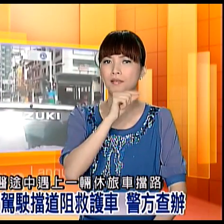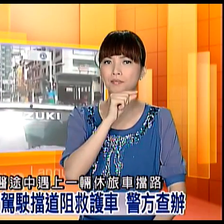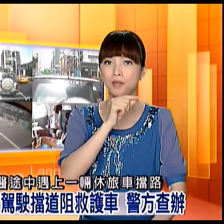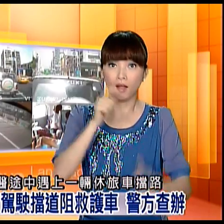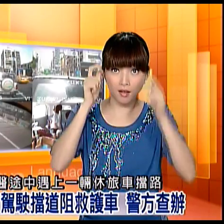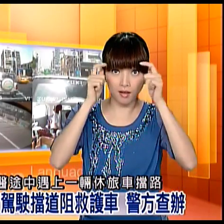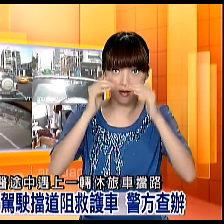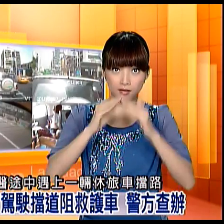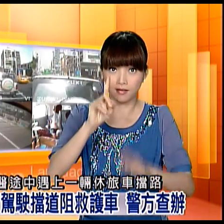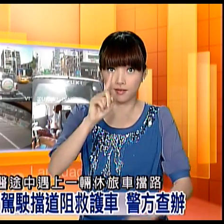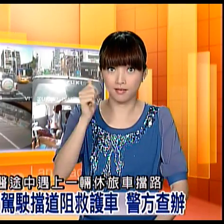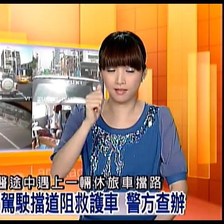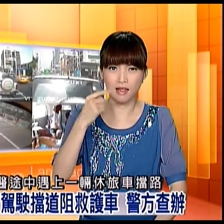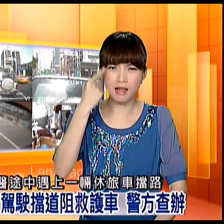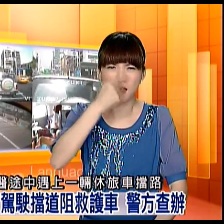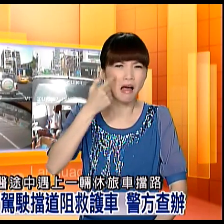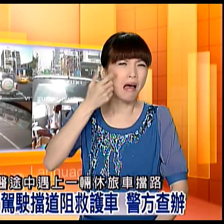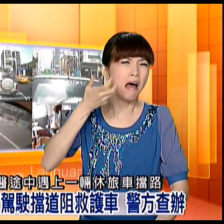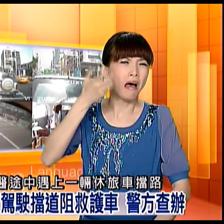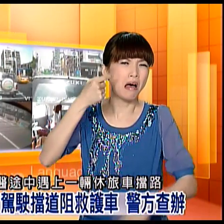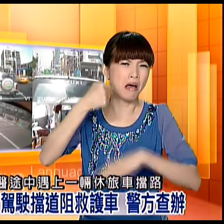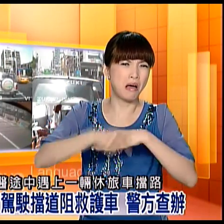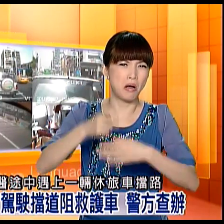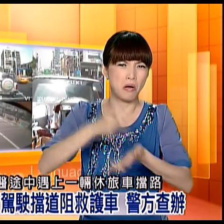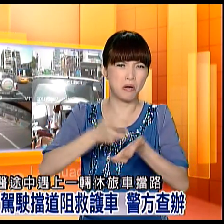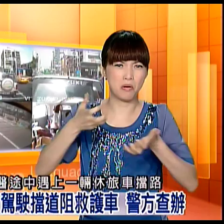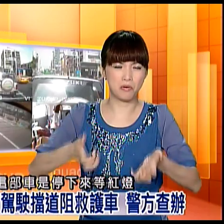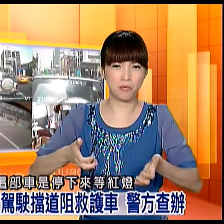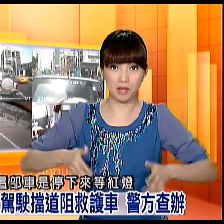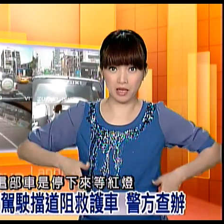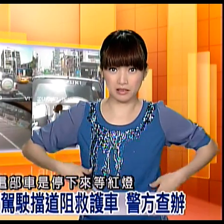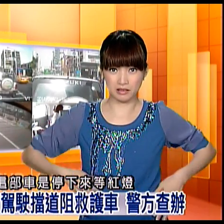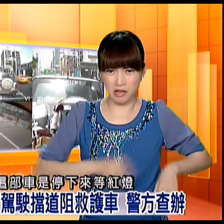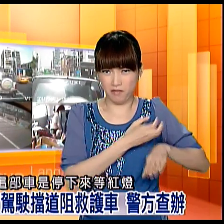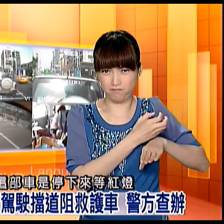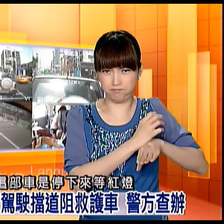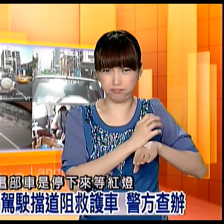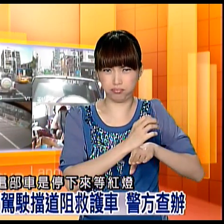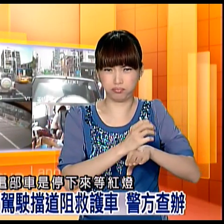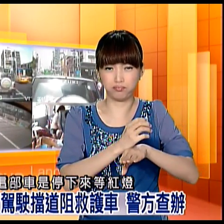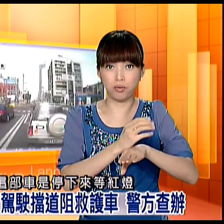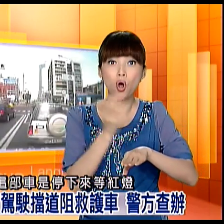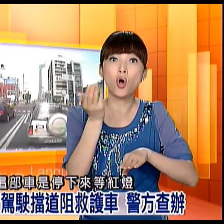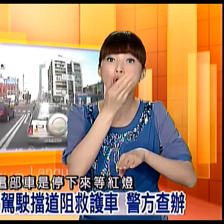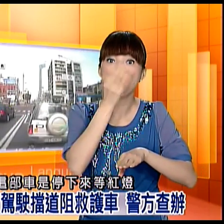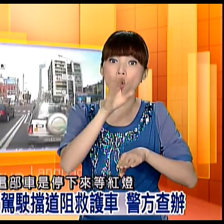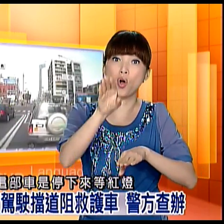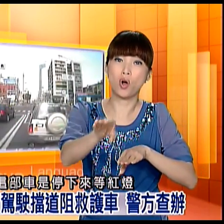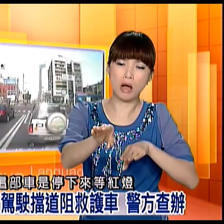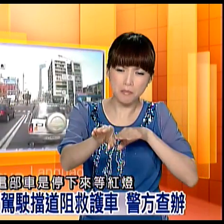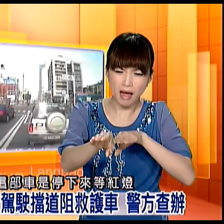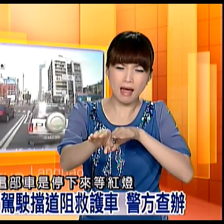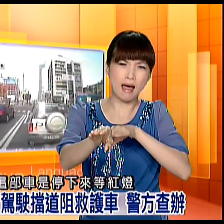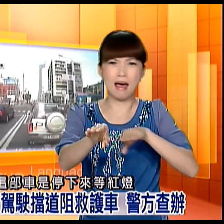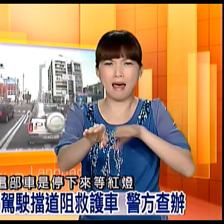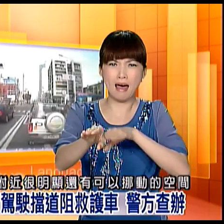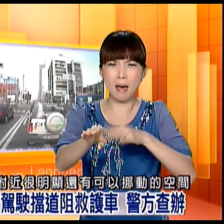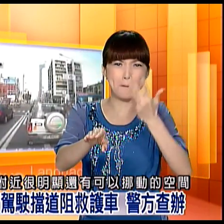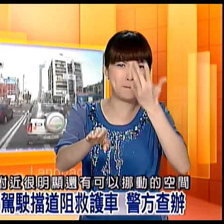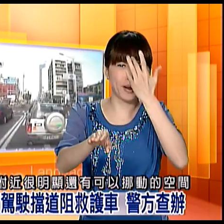途中遇上了一辆休旅车挡路，虽然这部车是停下来等红灯，但是附近